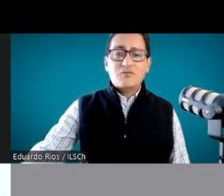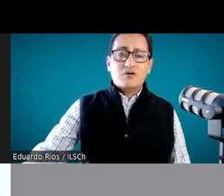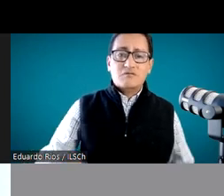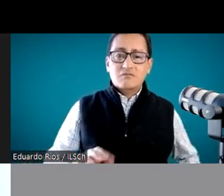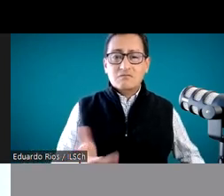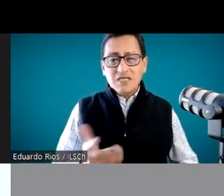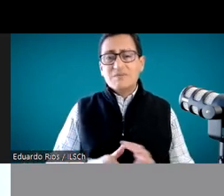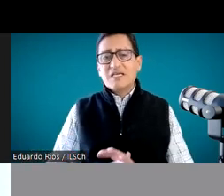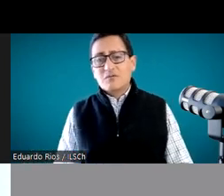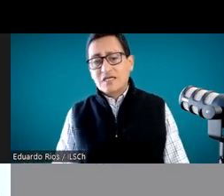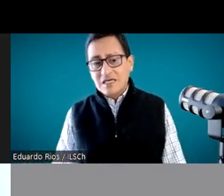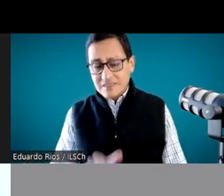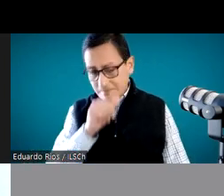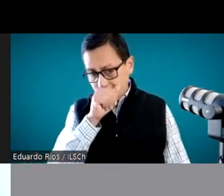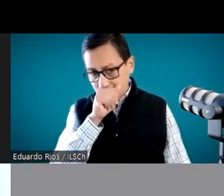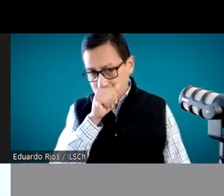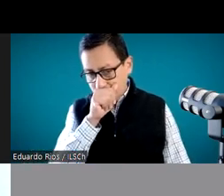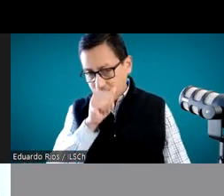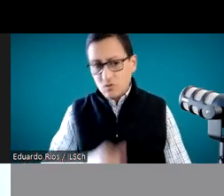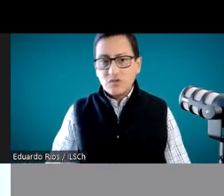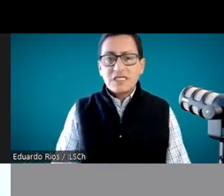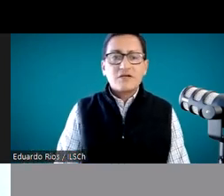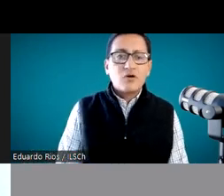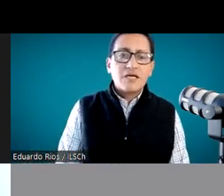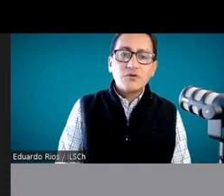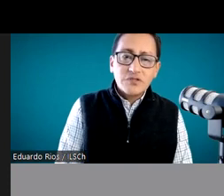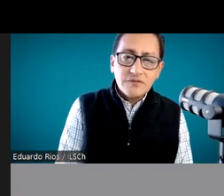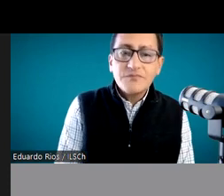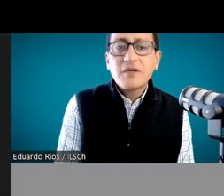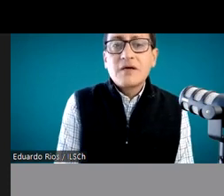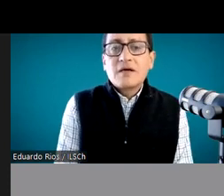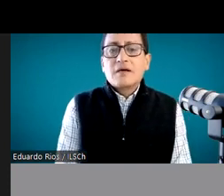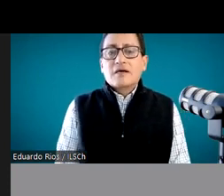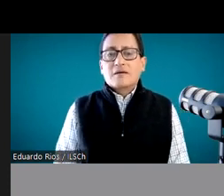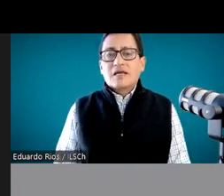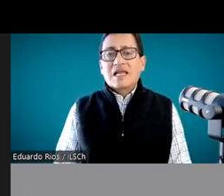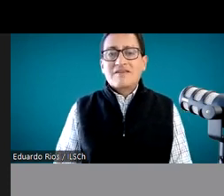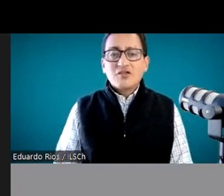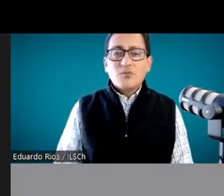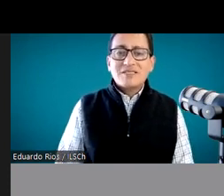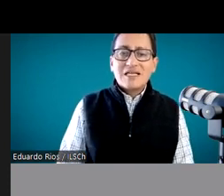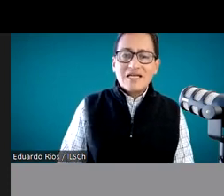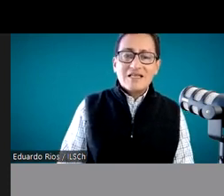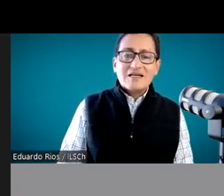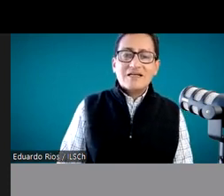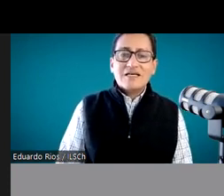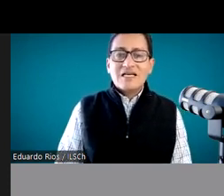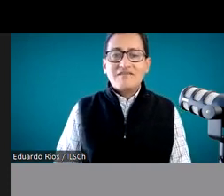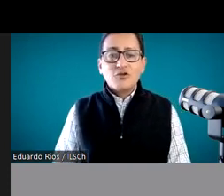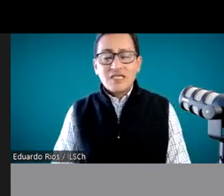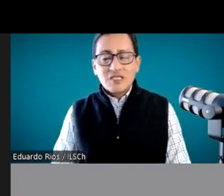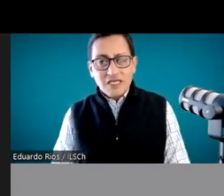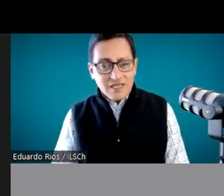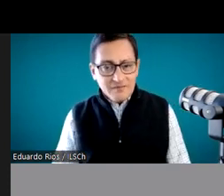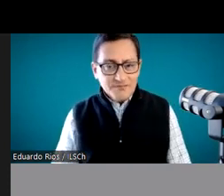temas tres temas que vamos a analizar. Uno tiene que ver con la inclusión, la visoespacialidad y